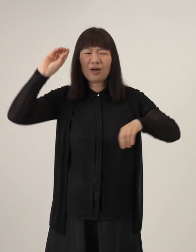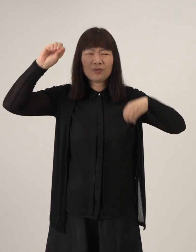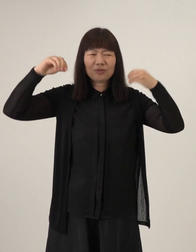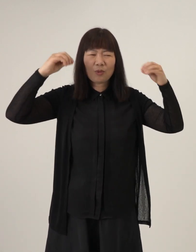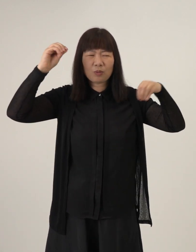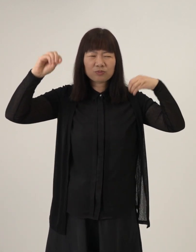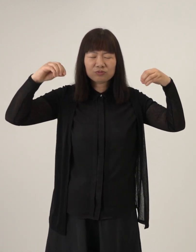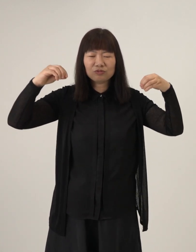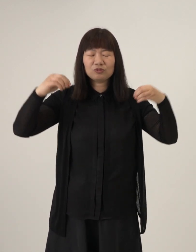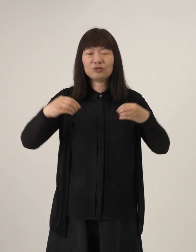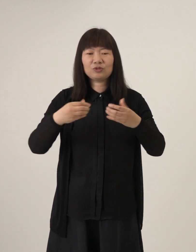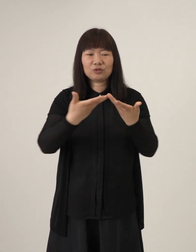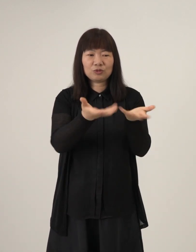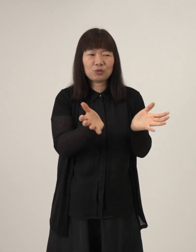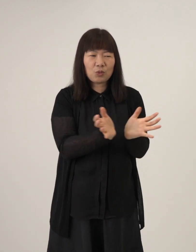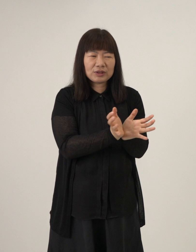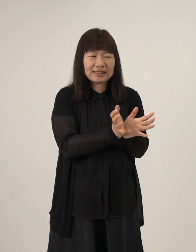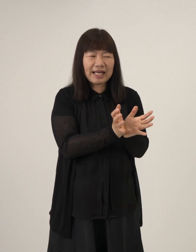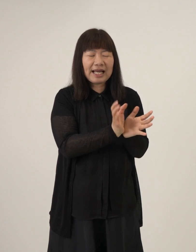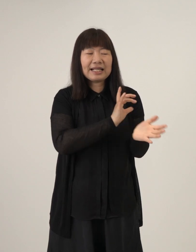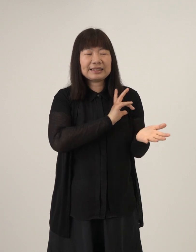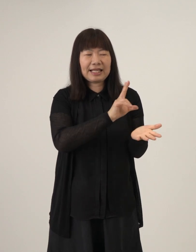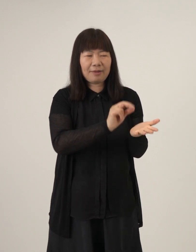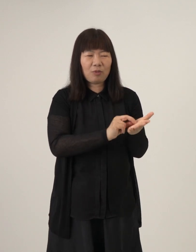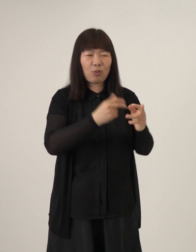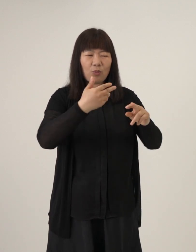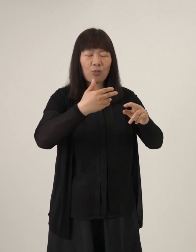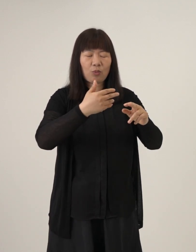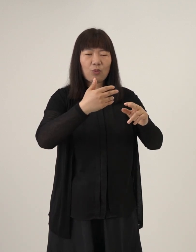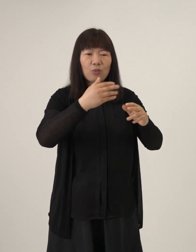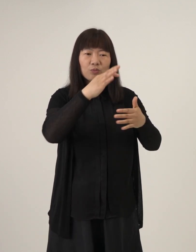동물농장이라는 프로가 있습니다. 거기에 보면 이